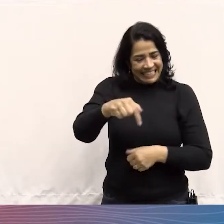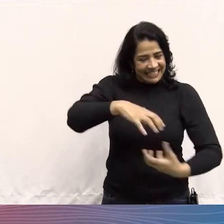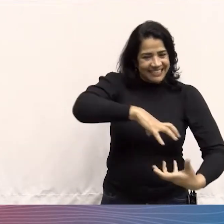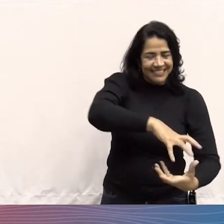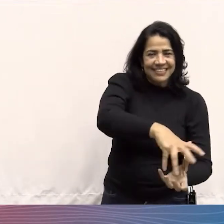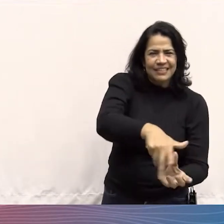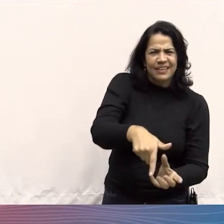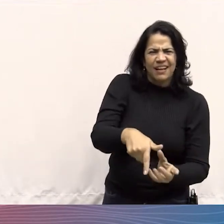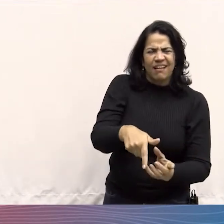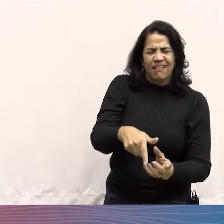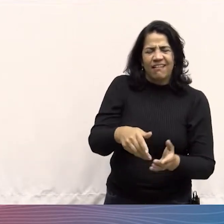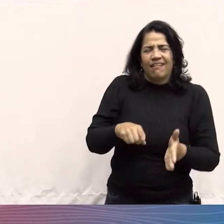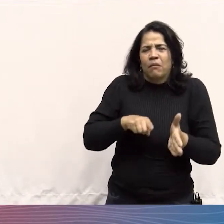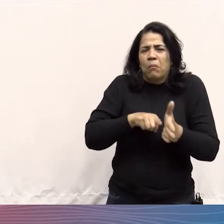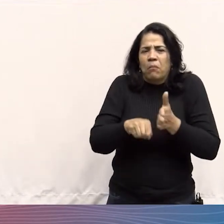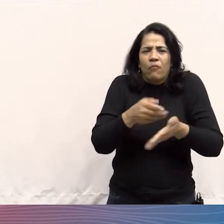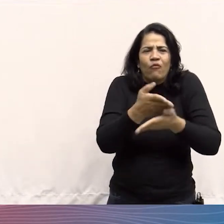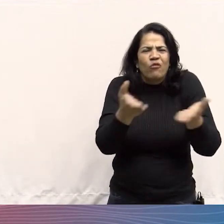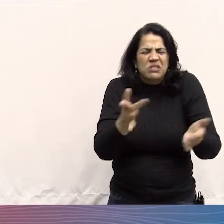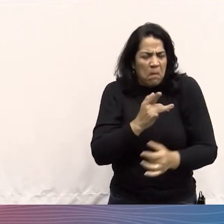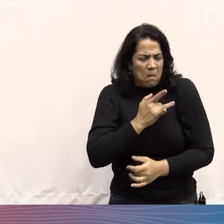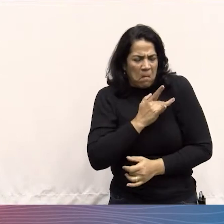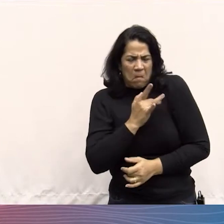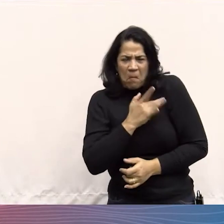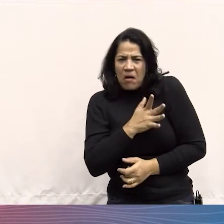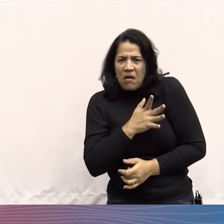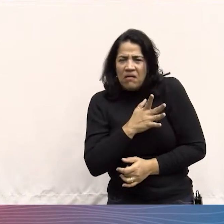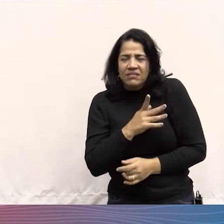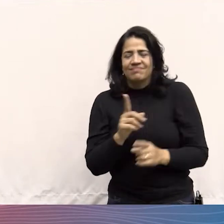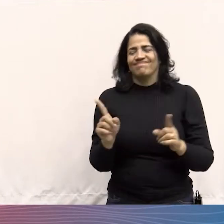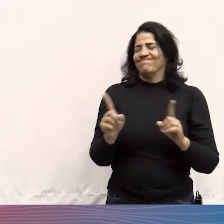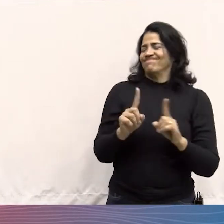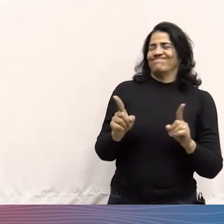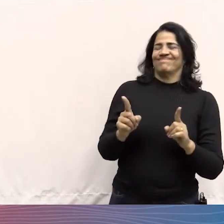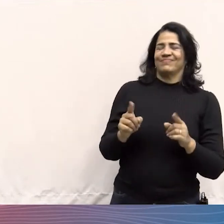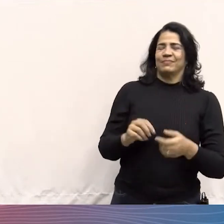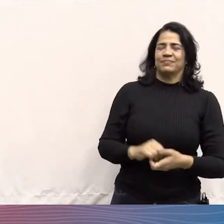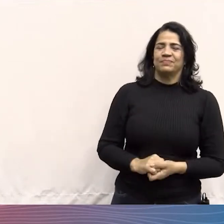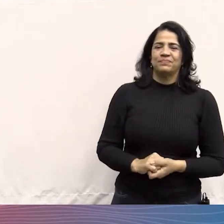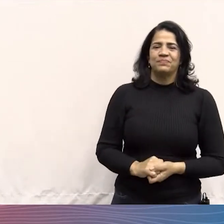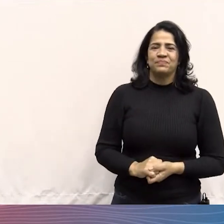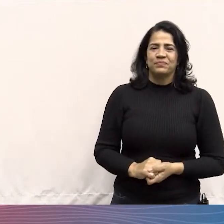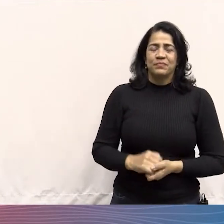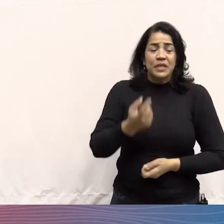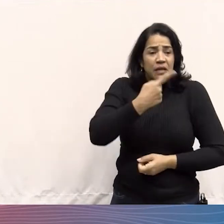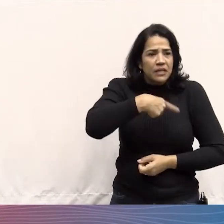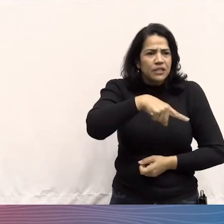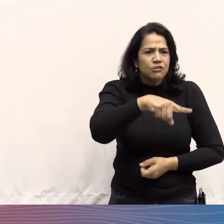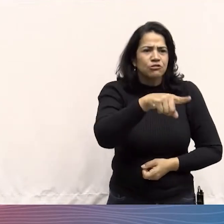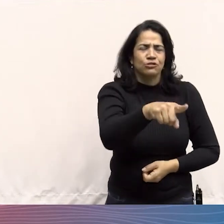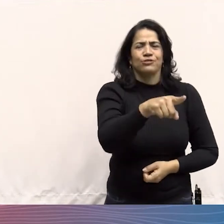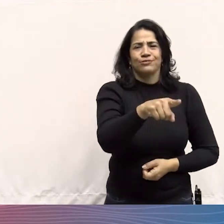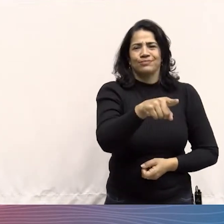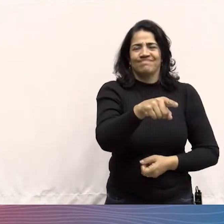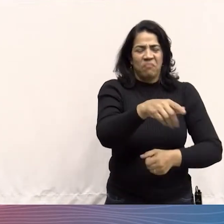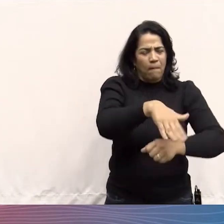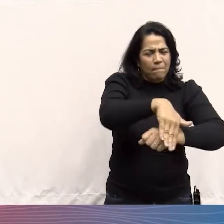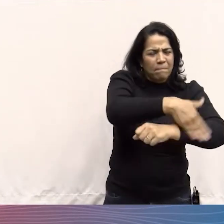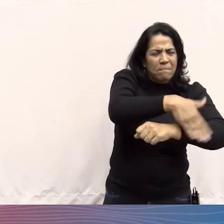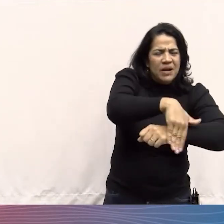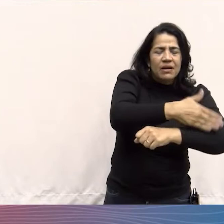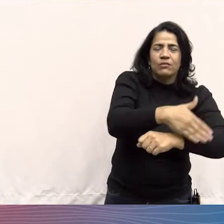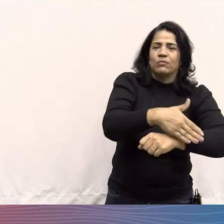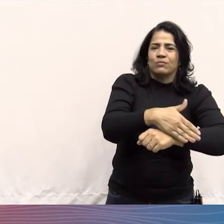tem medo de quê? Vamos cumprir essa comissão. Ide, portanto,